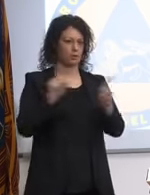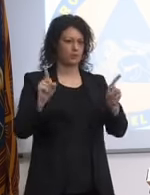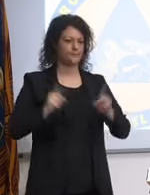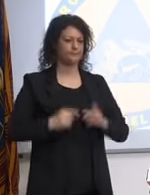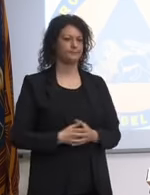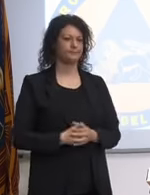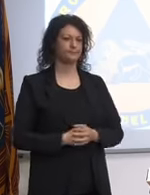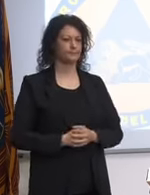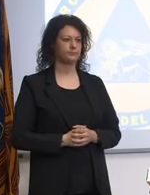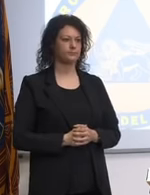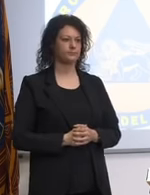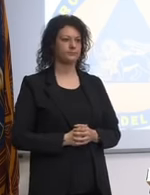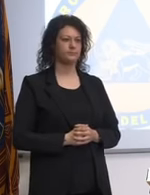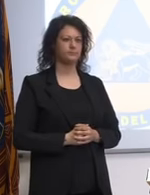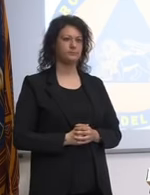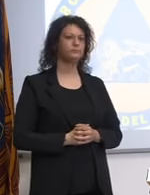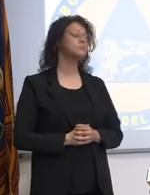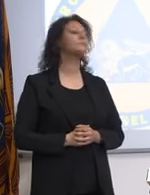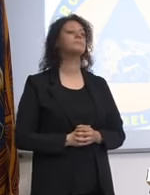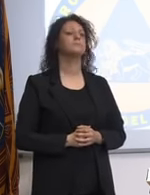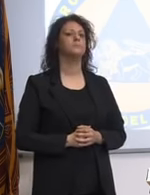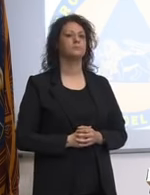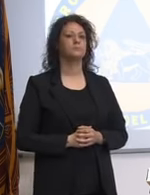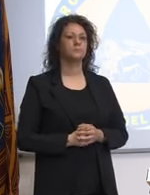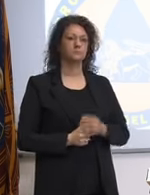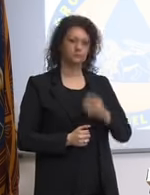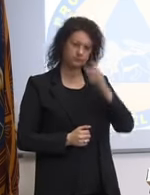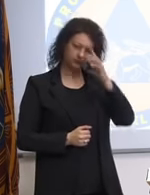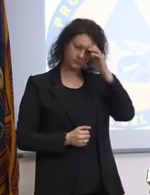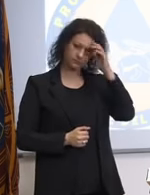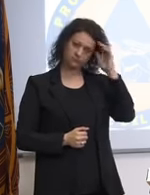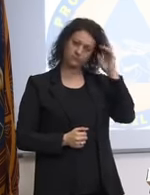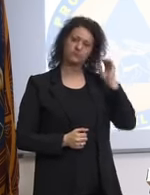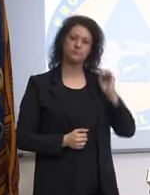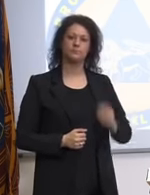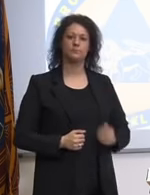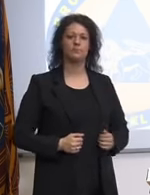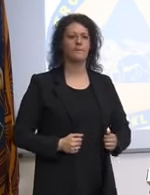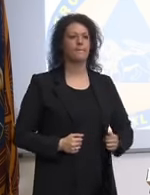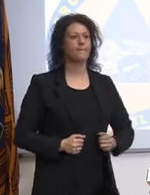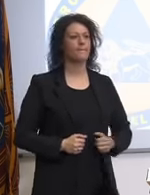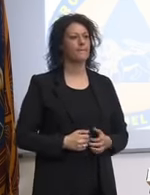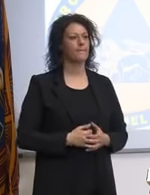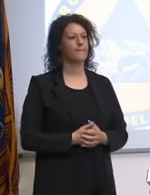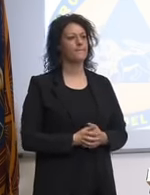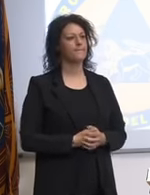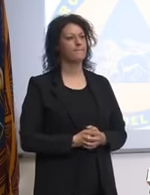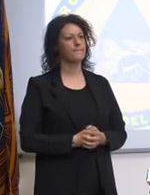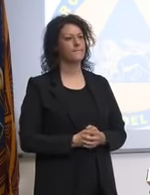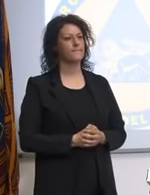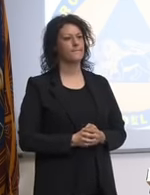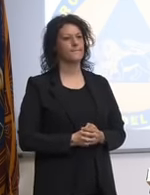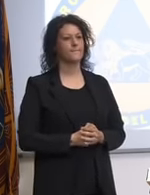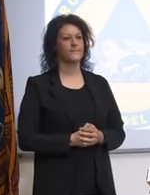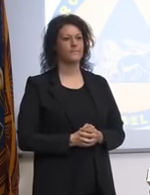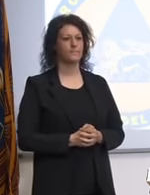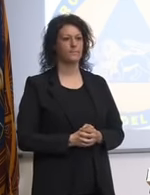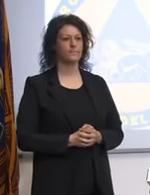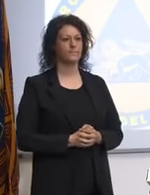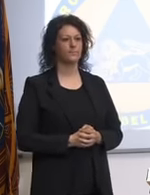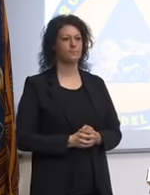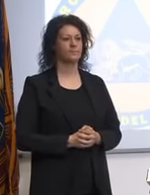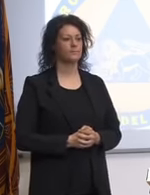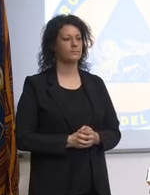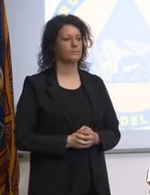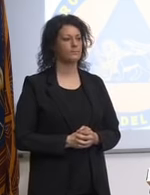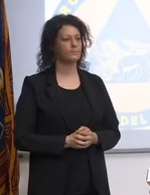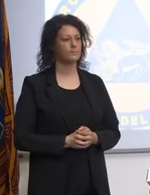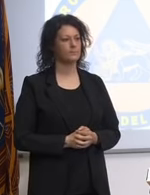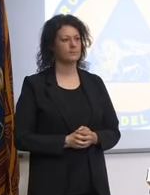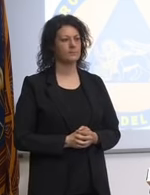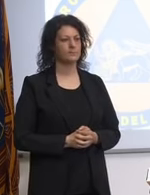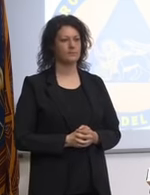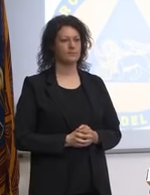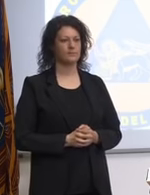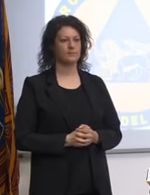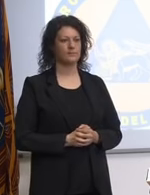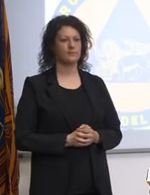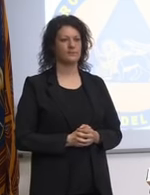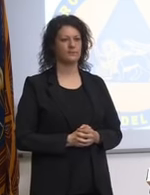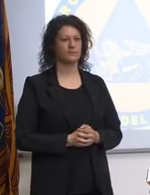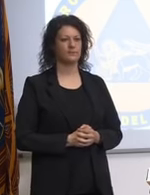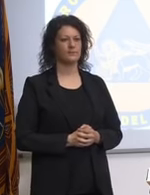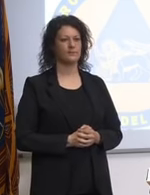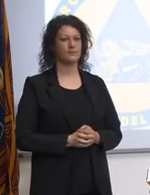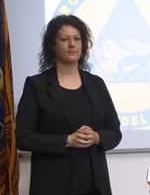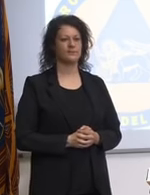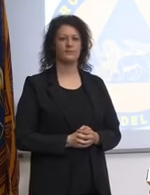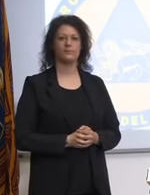Vado a destra metaforicamente per la strada di mano. Marchioli si prepara a Milfa, poi Alba, poi Malavasi, poi